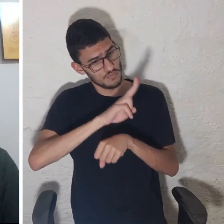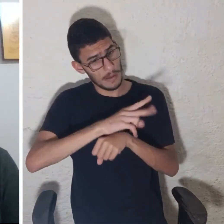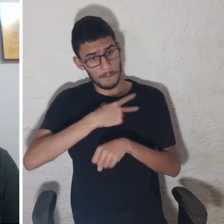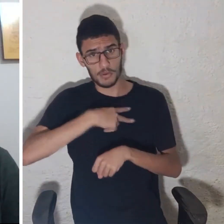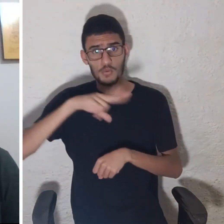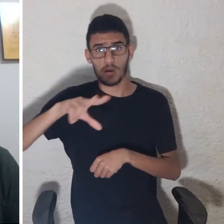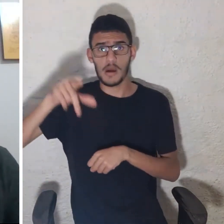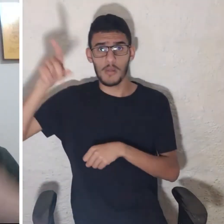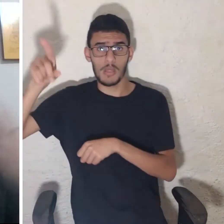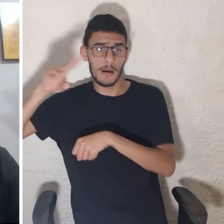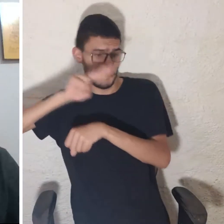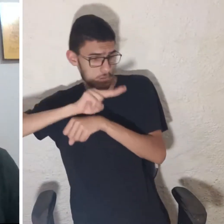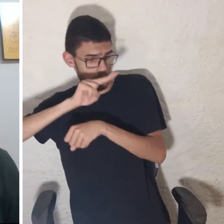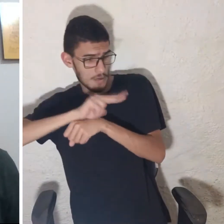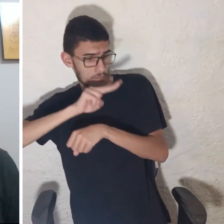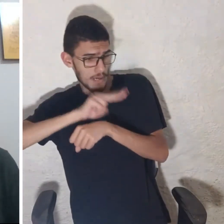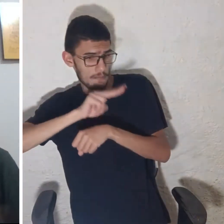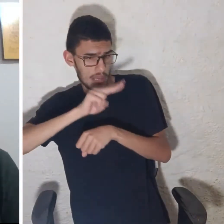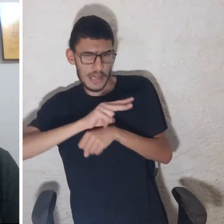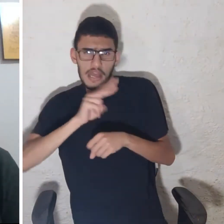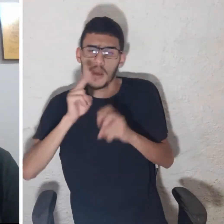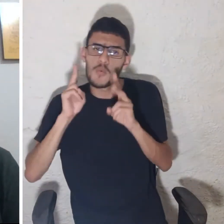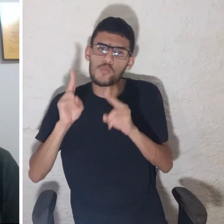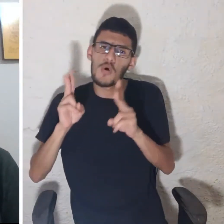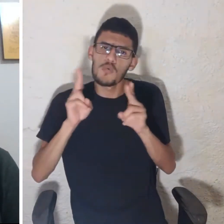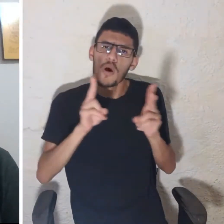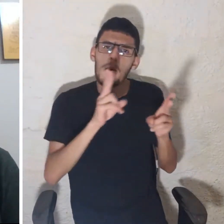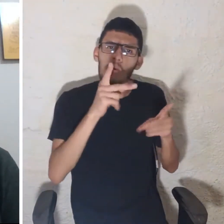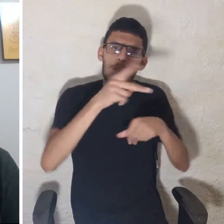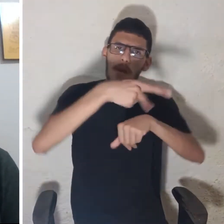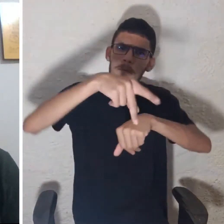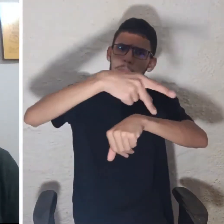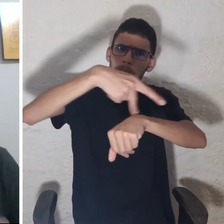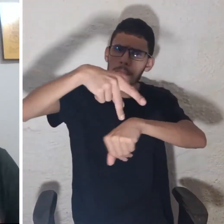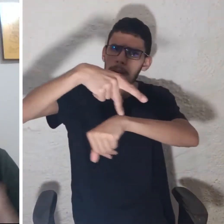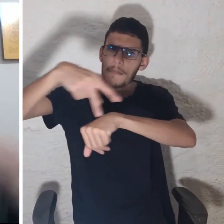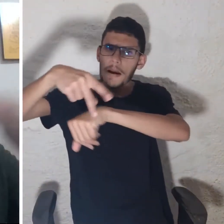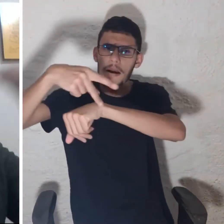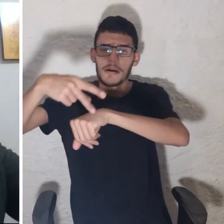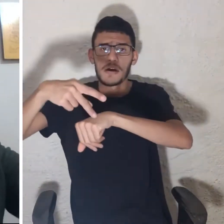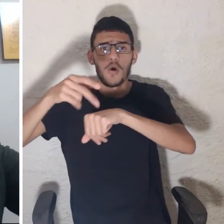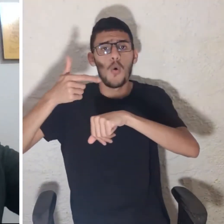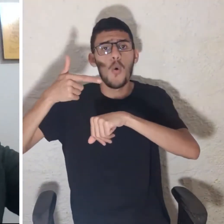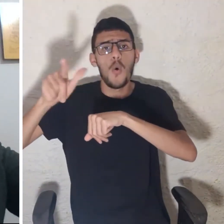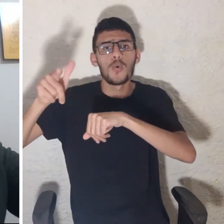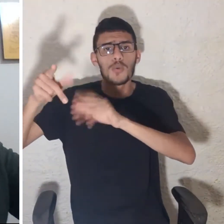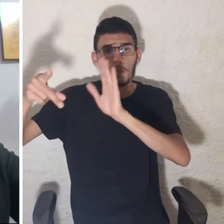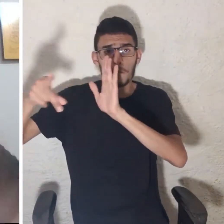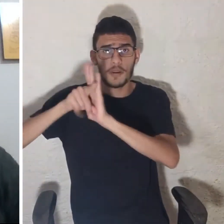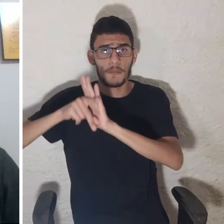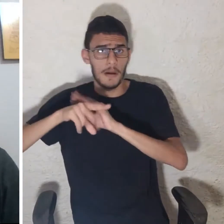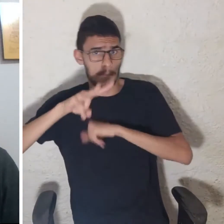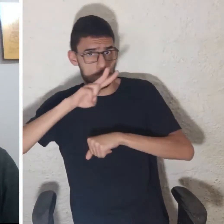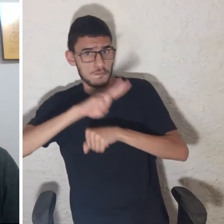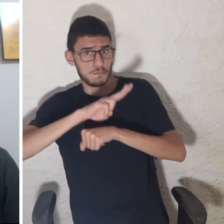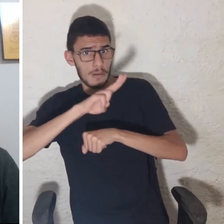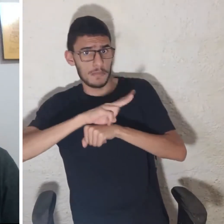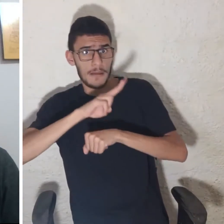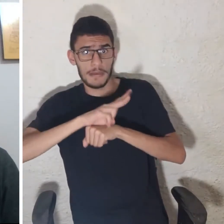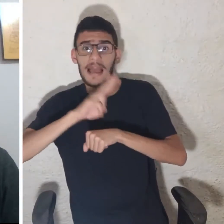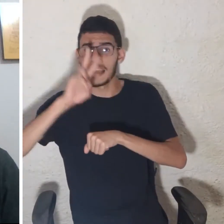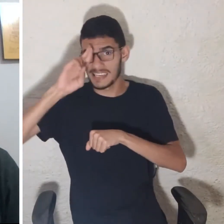em Portugal, como aconteceram com todos os outros países que foram colônias, né? Os seus governantes ficam lá no país que é